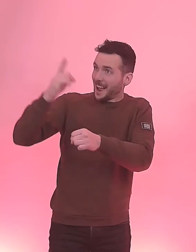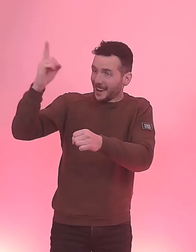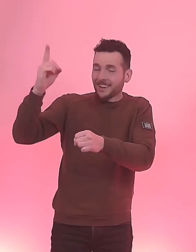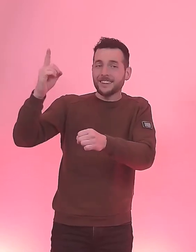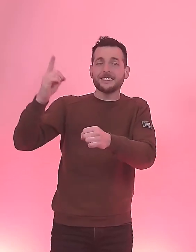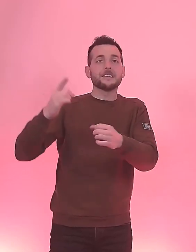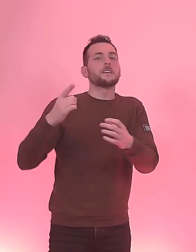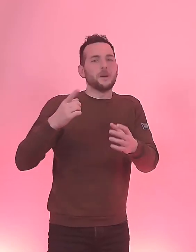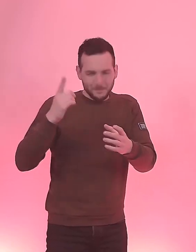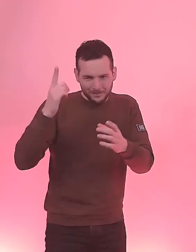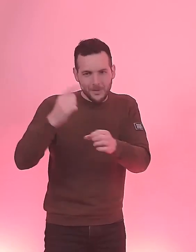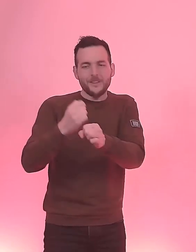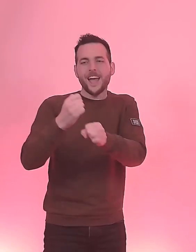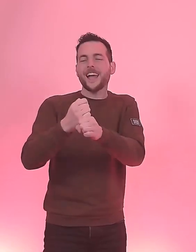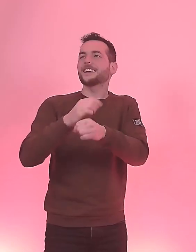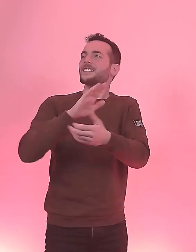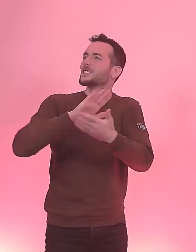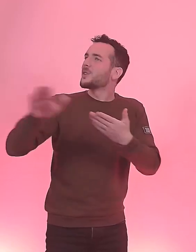en super